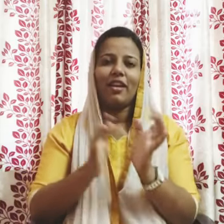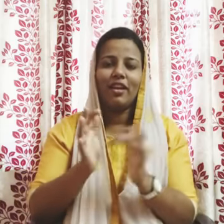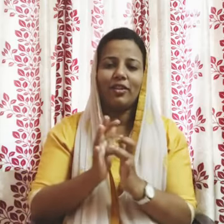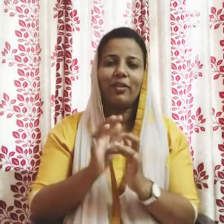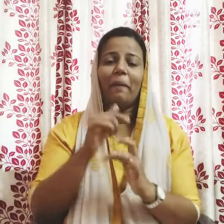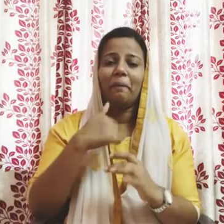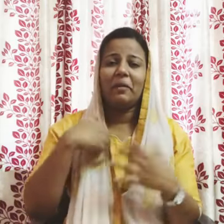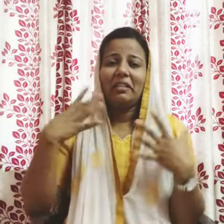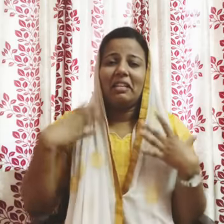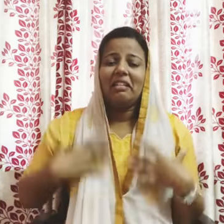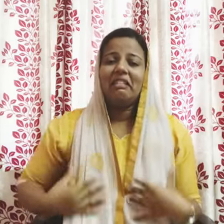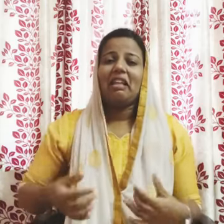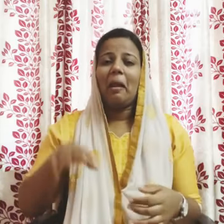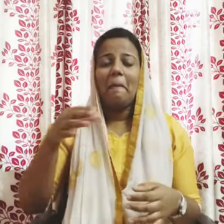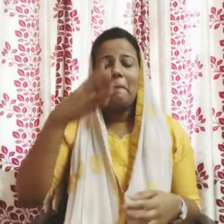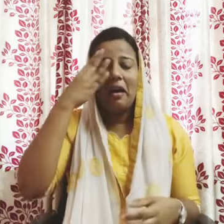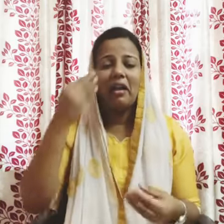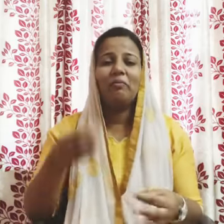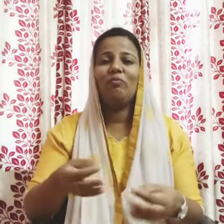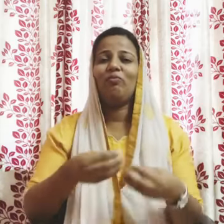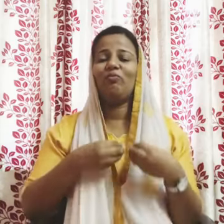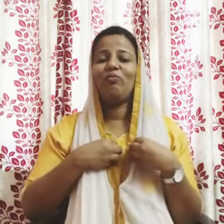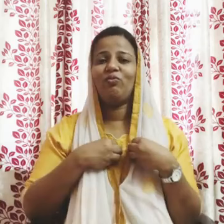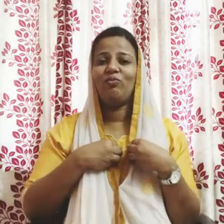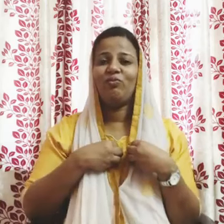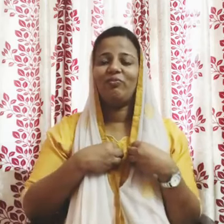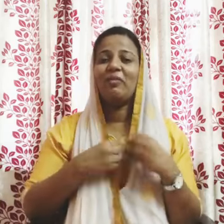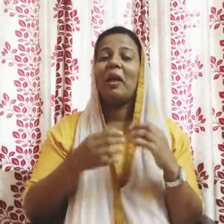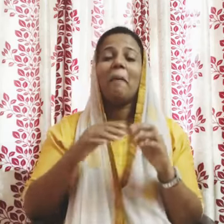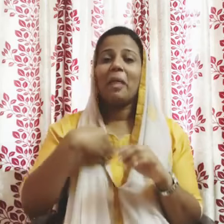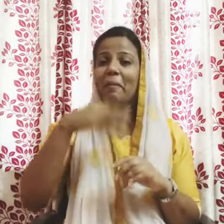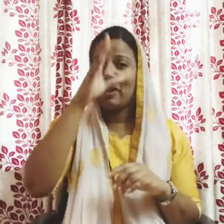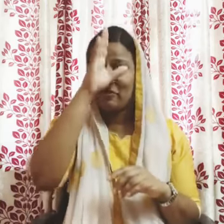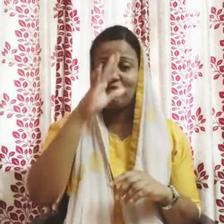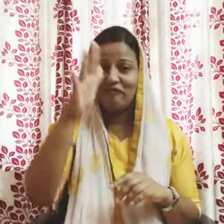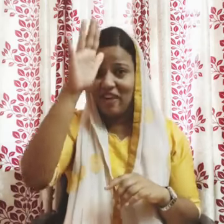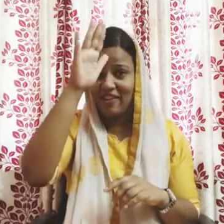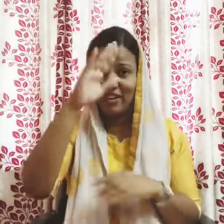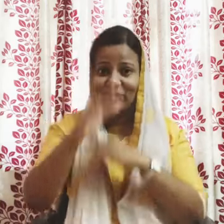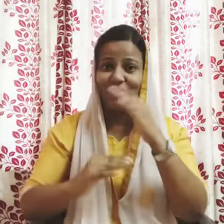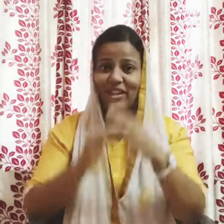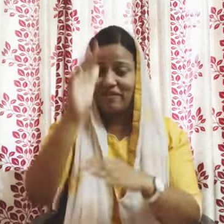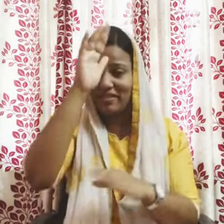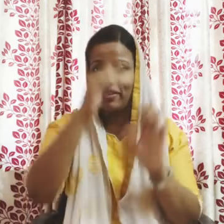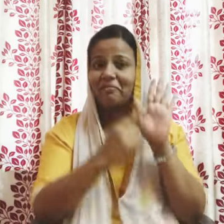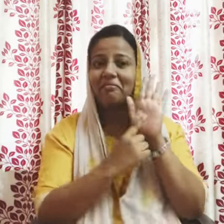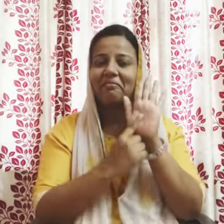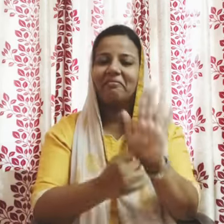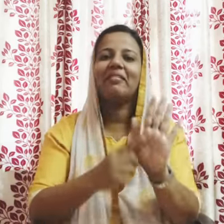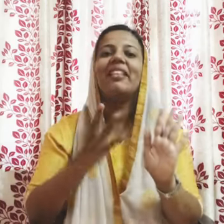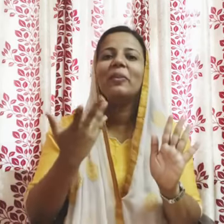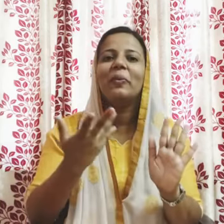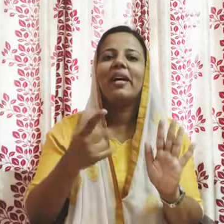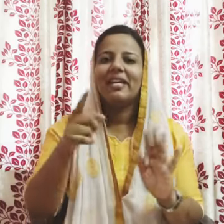യേശു ക്രിസ്തു തന്റെ ശരീരത്തിൽ ഏറ്റെടുത്തു. എന്നായിരുന്നു പിതാവ് പ്രദർശിപ്പിച്ചത്? പിതാവ് പ്രദർശിപ്പിച്ചത് എന്നോടുള്ള